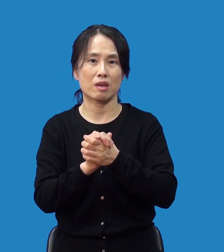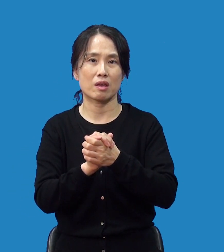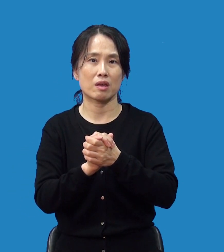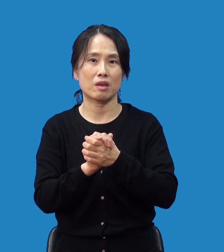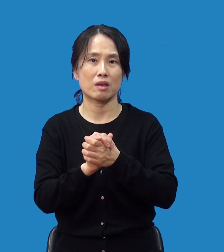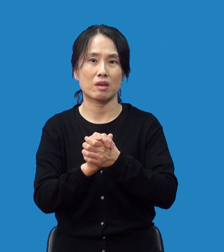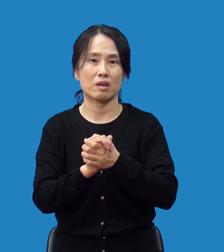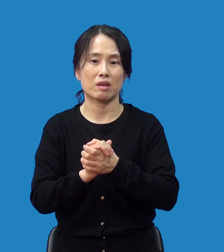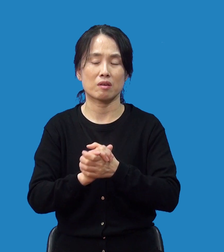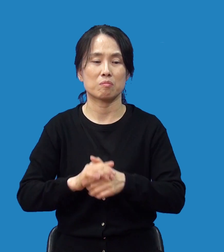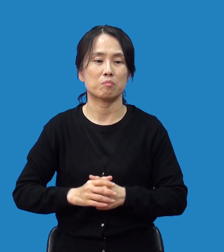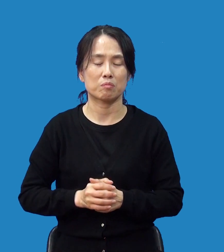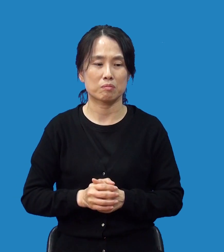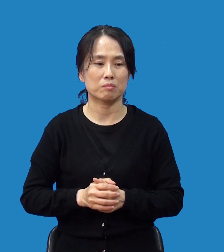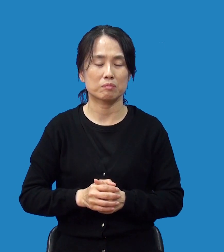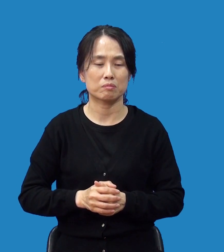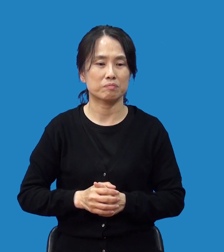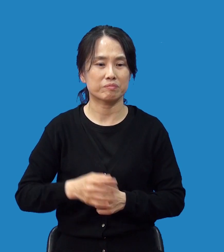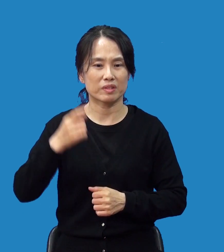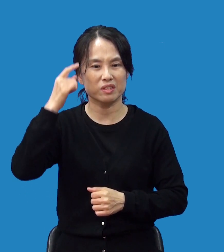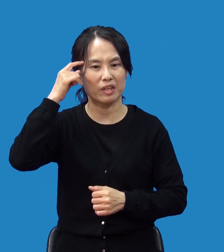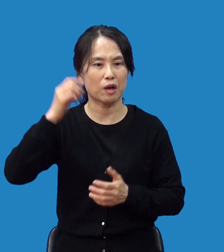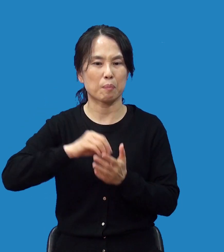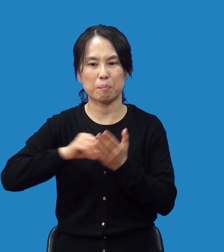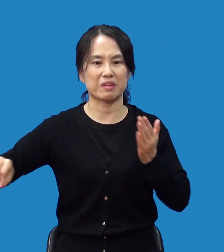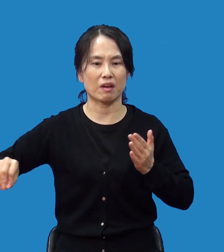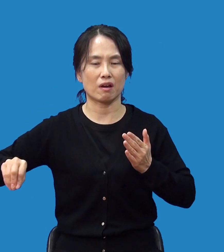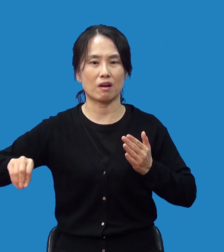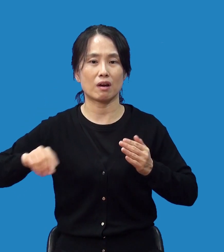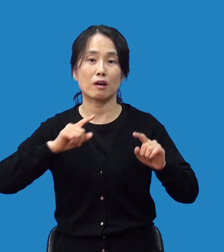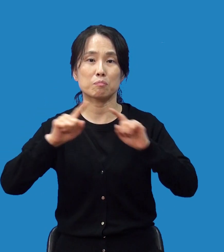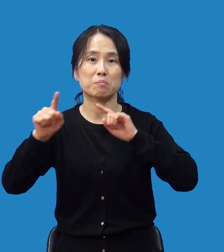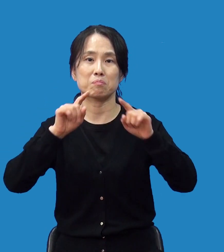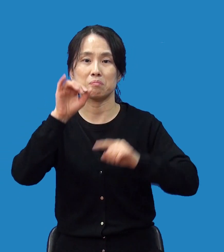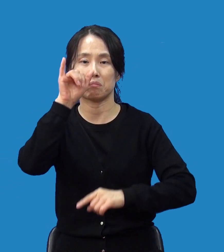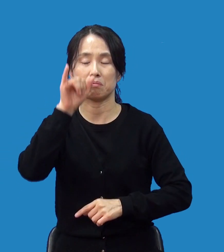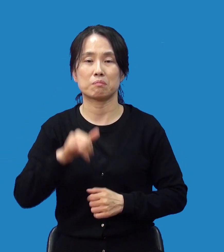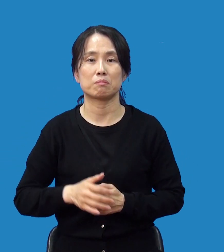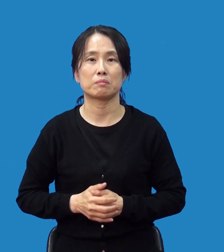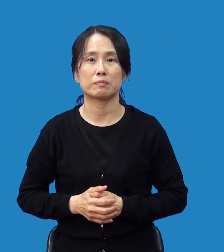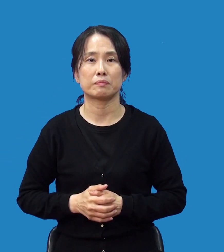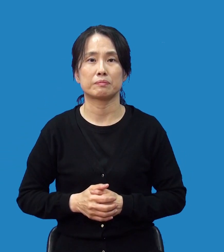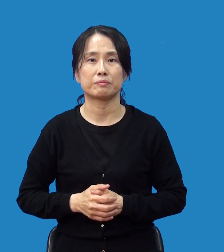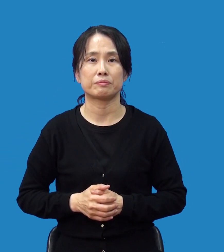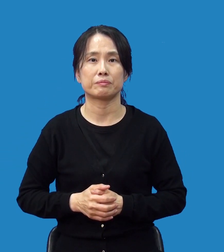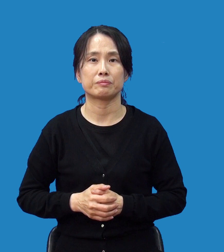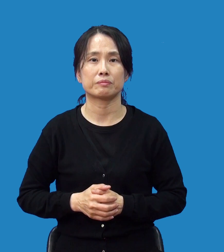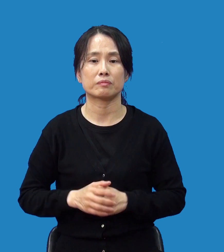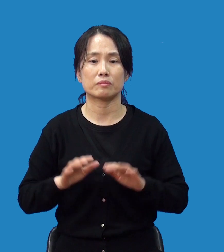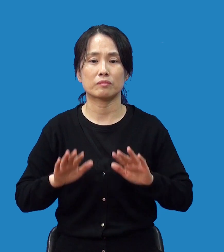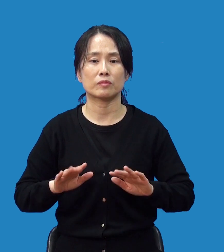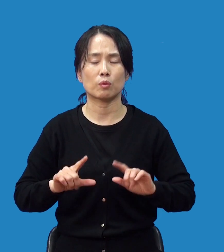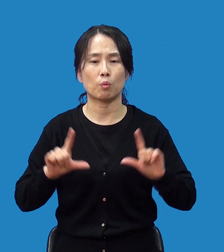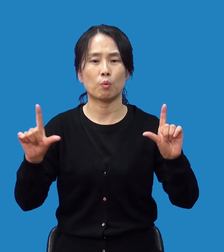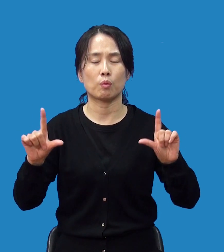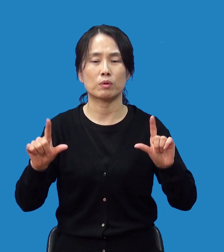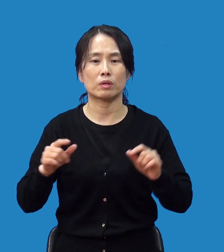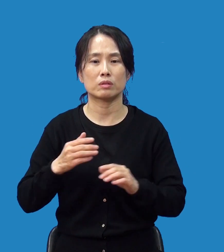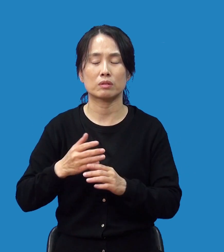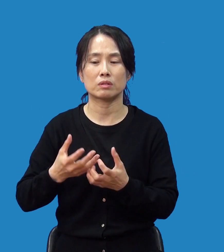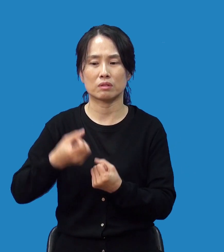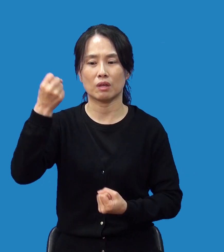자체를 제거해 버려야 한다. 이런 말을 했습니다. 금년은 분단